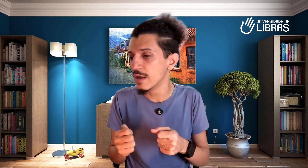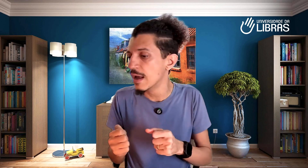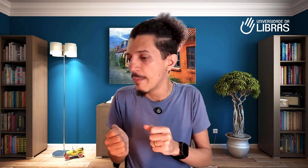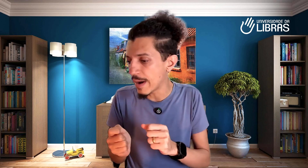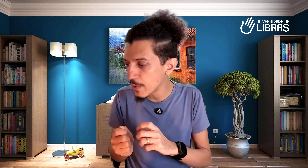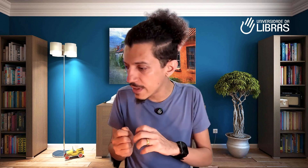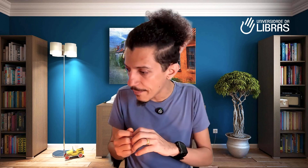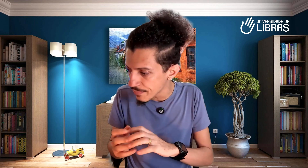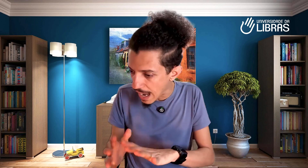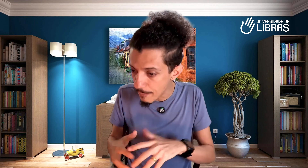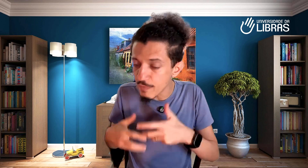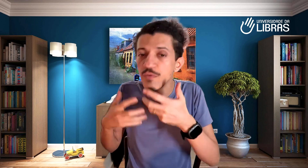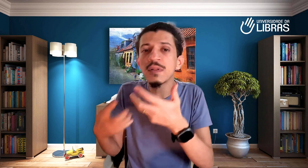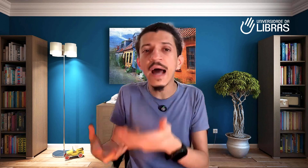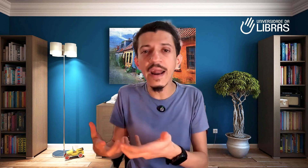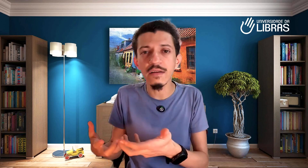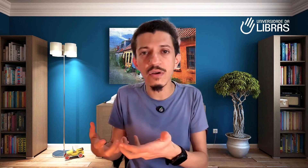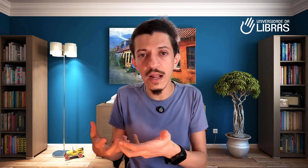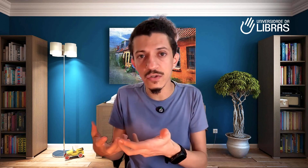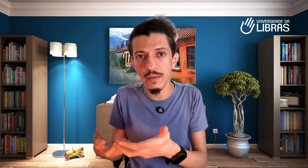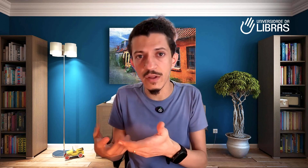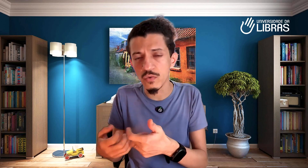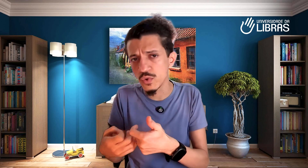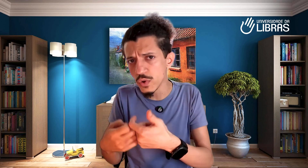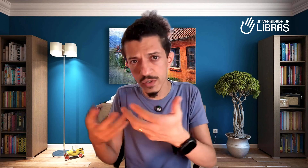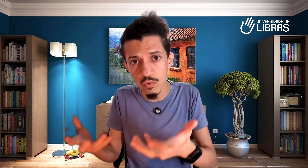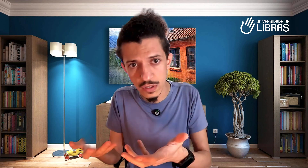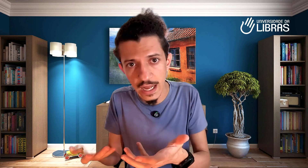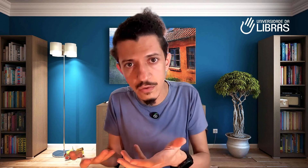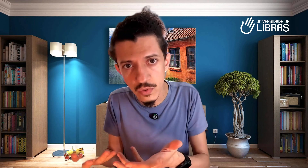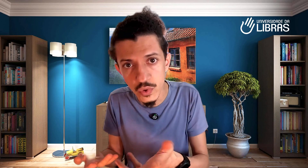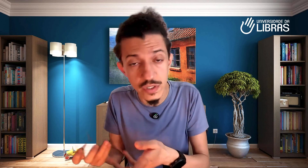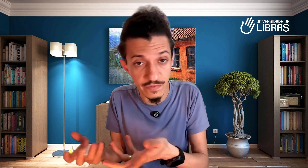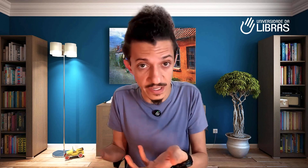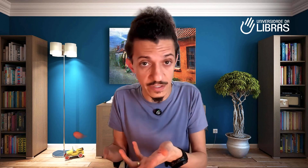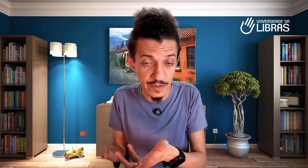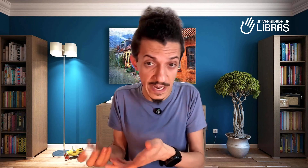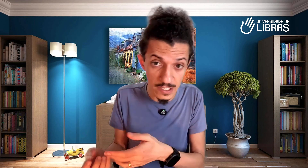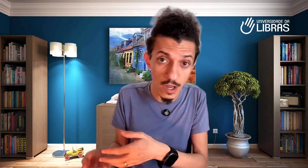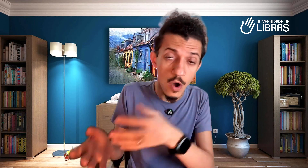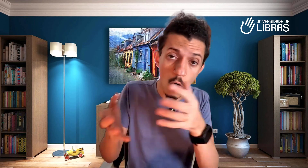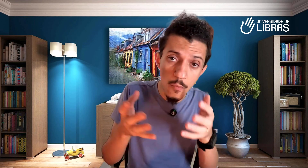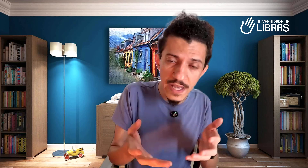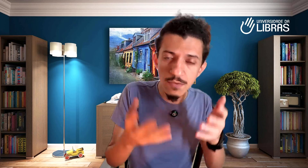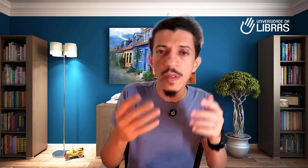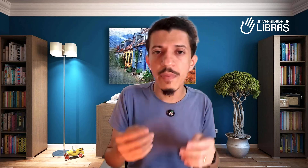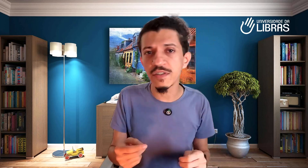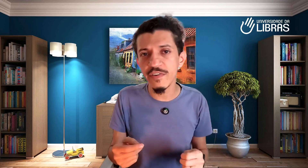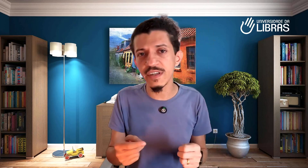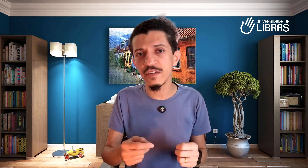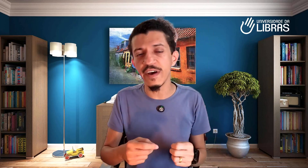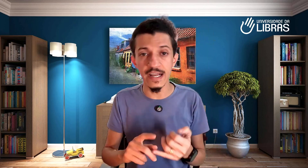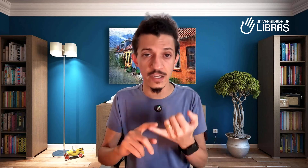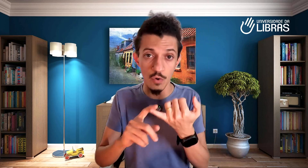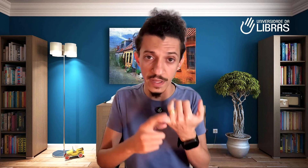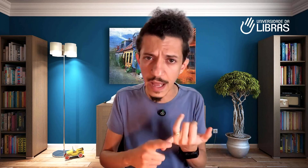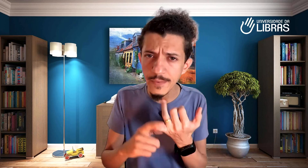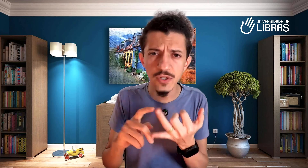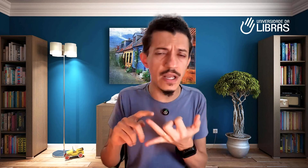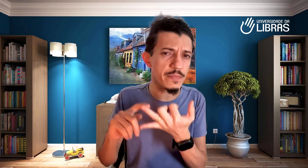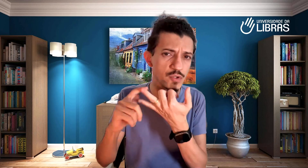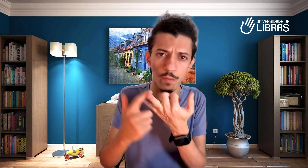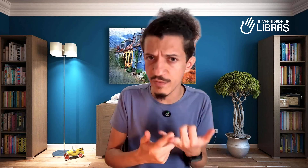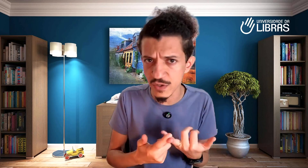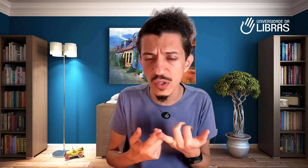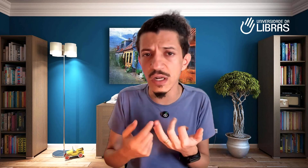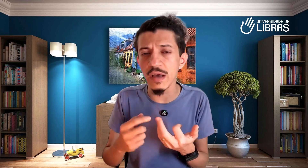seja para poder aprofundar o seu relacionamento com o surdo, seu contato com o surdo, fazer a diferença, ou mesmo para você fazer a diferença como intérprete de